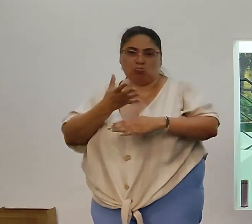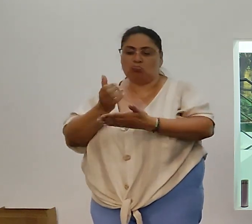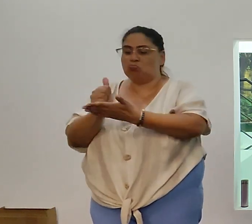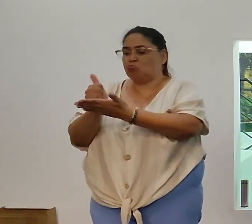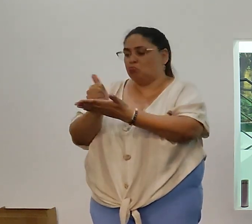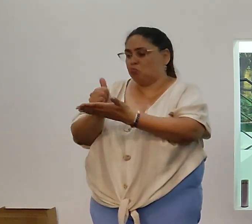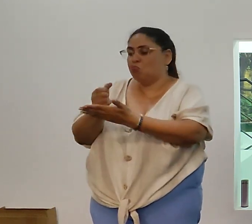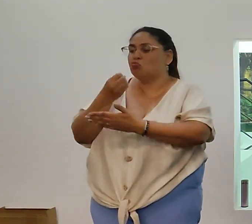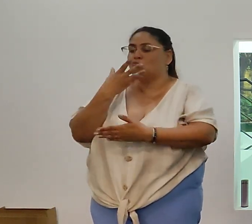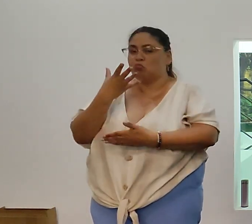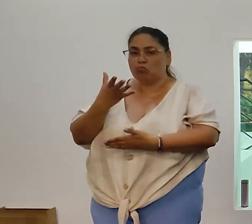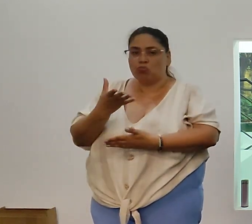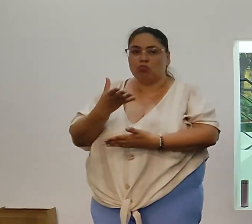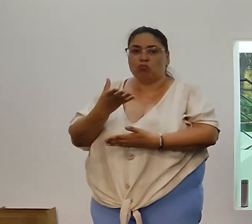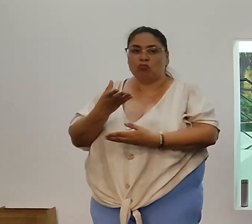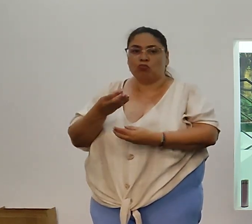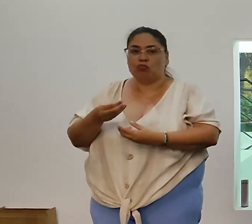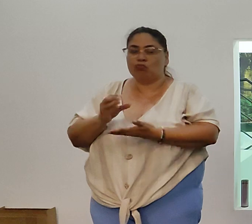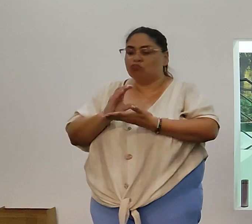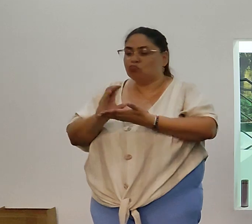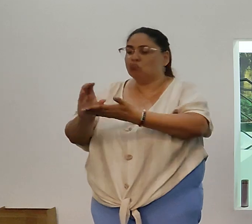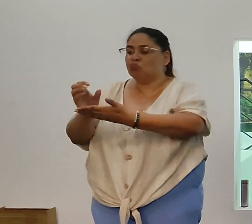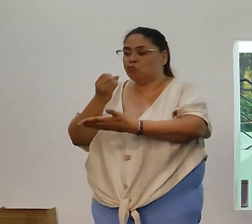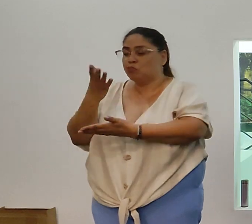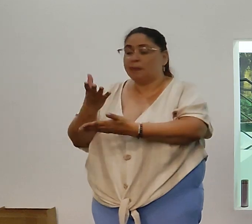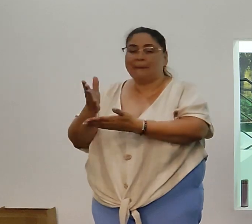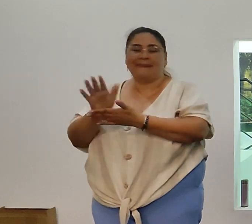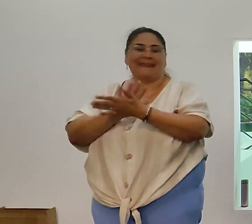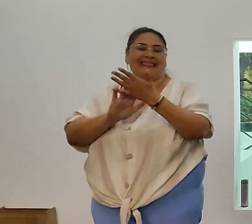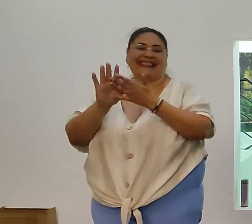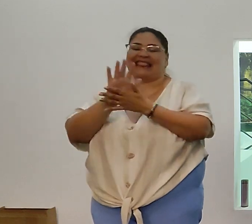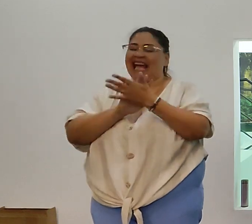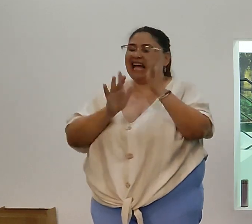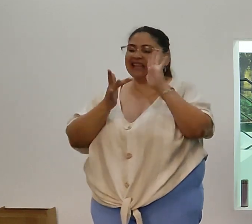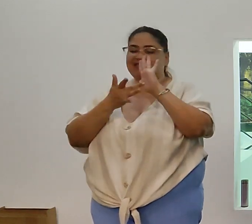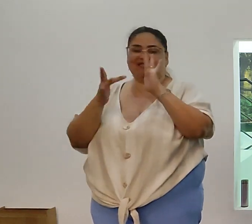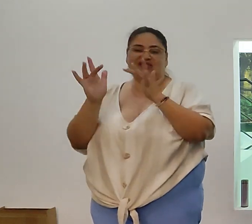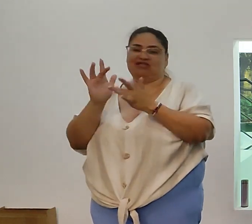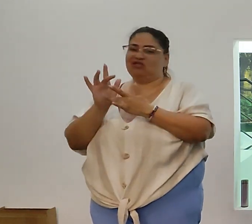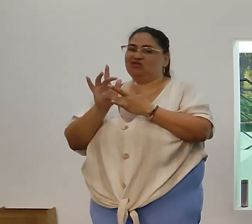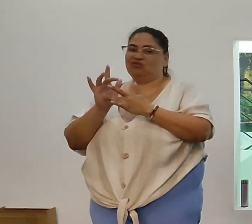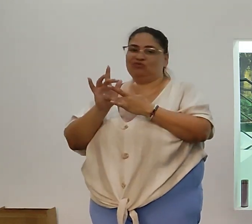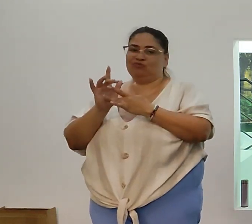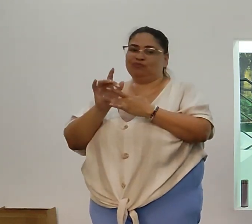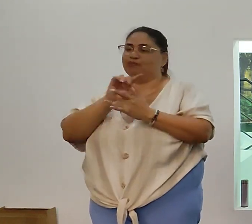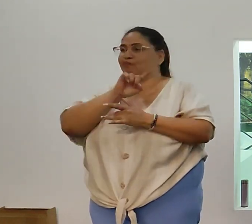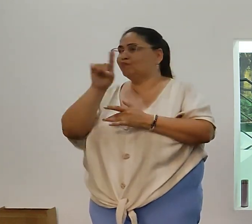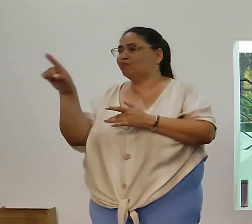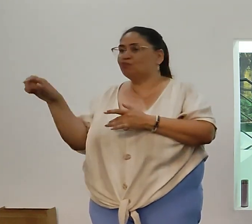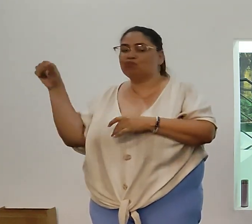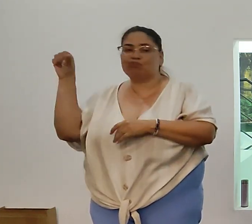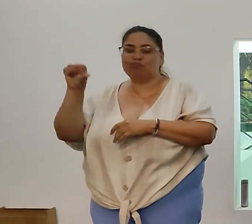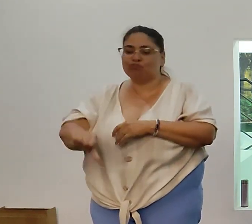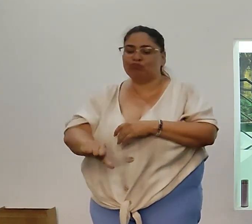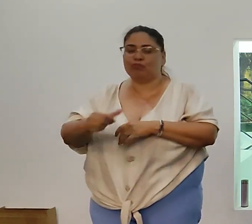atual, uma condição boa, e não falamos de Cristo, nós somos os mais miseráveis dos pais.